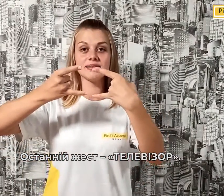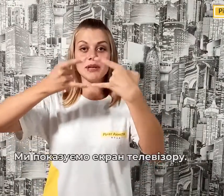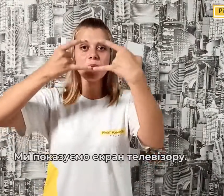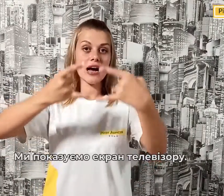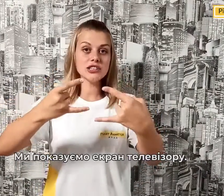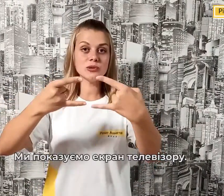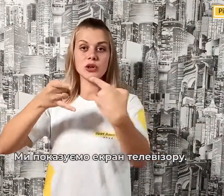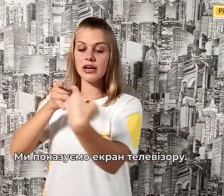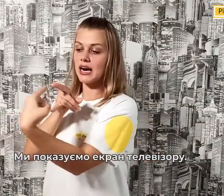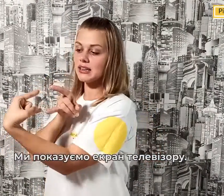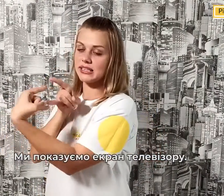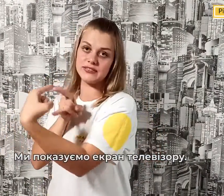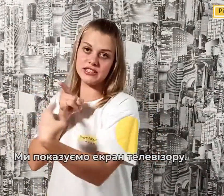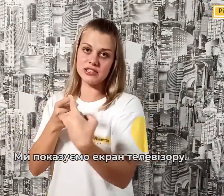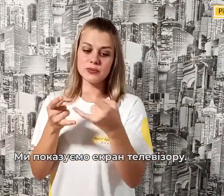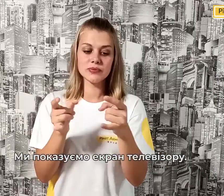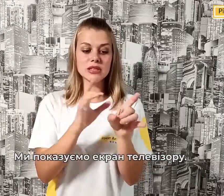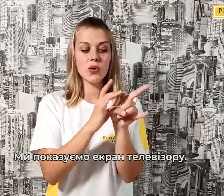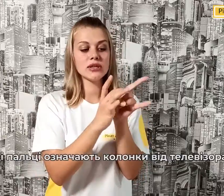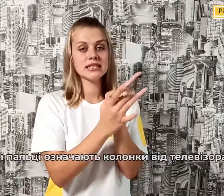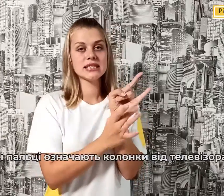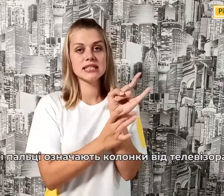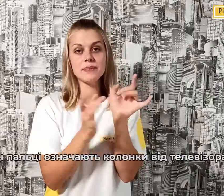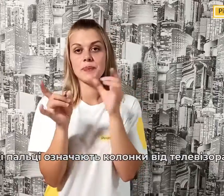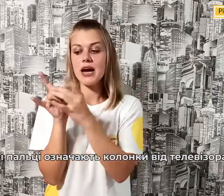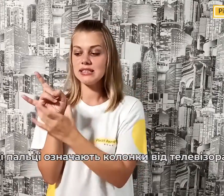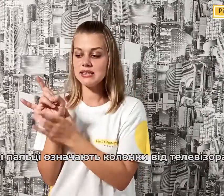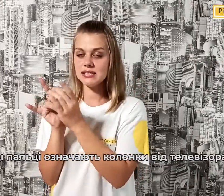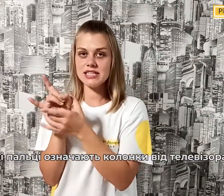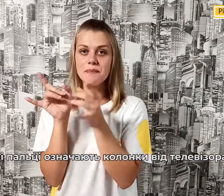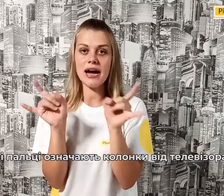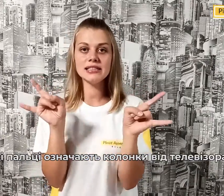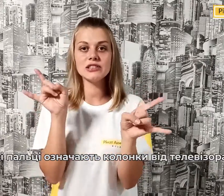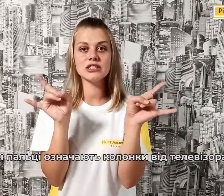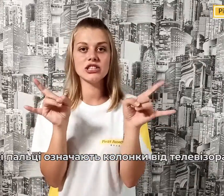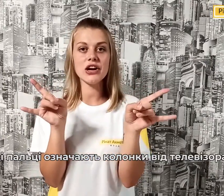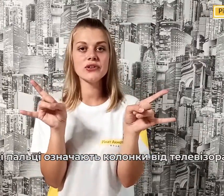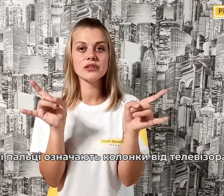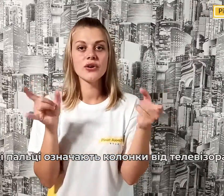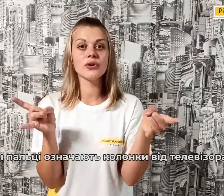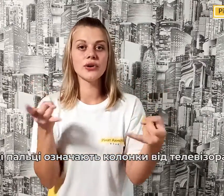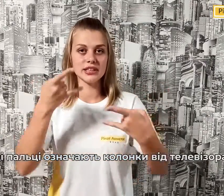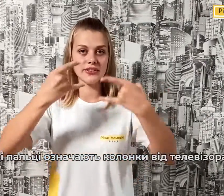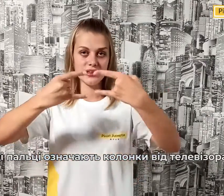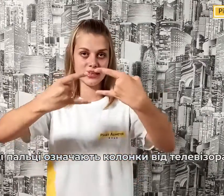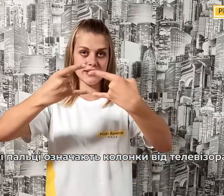Ми показуємо екран телевізору. Ось ці пальці означають колонки від